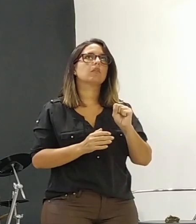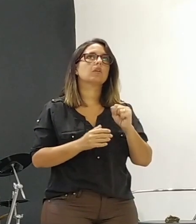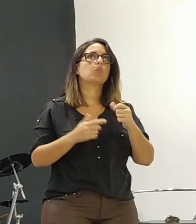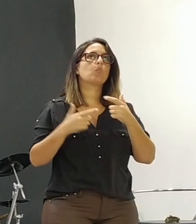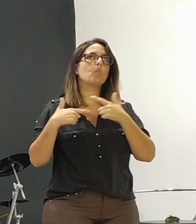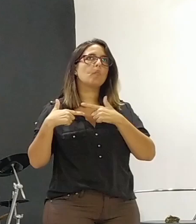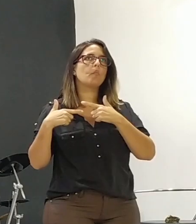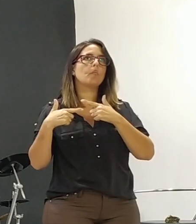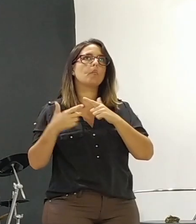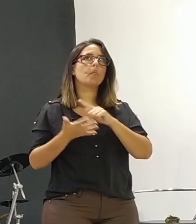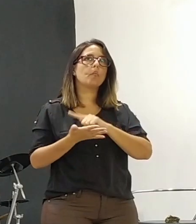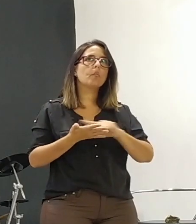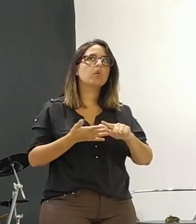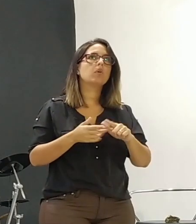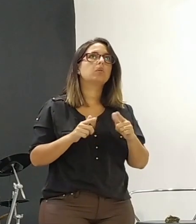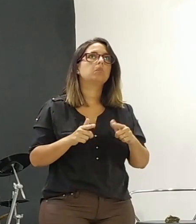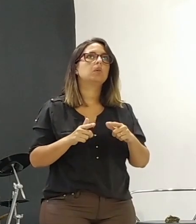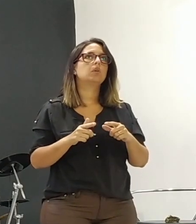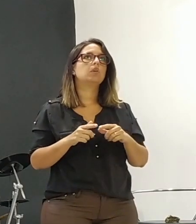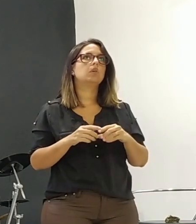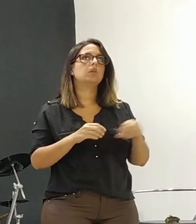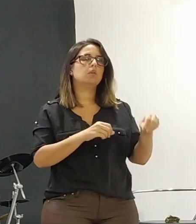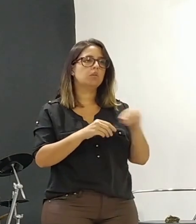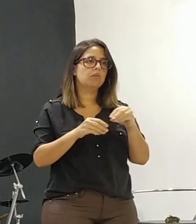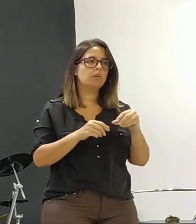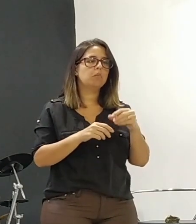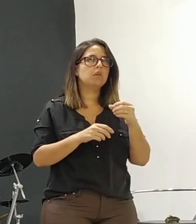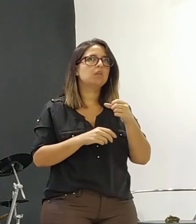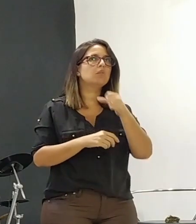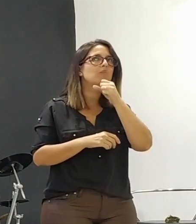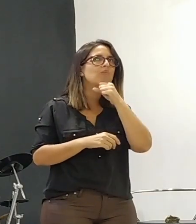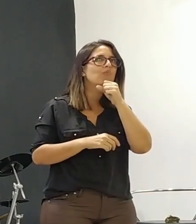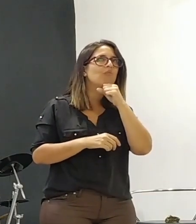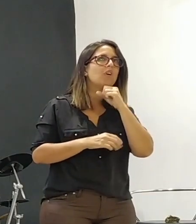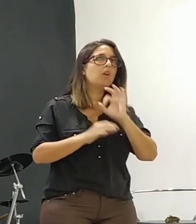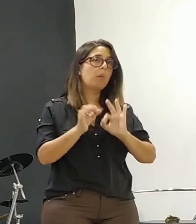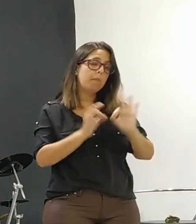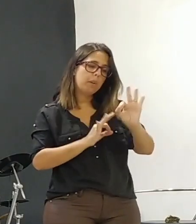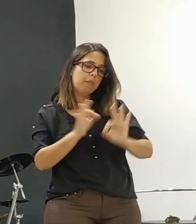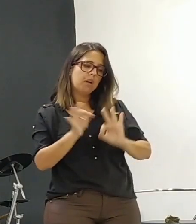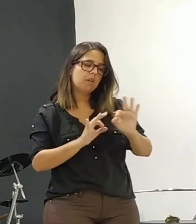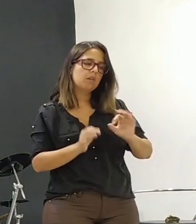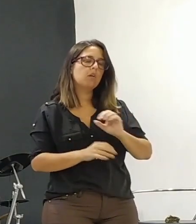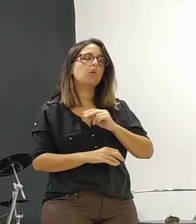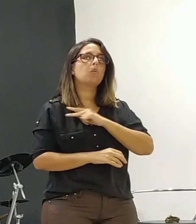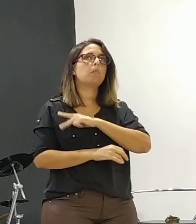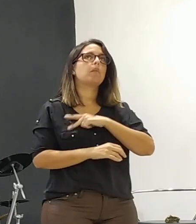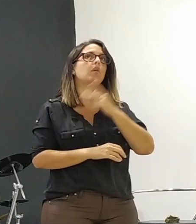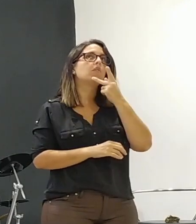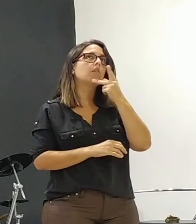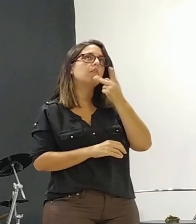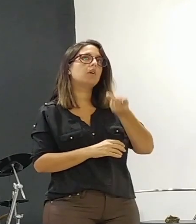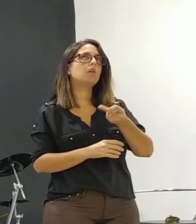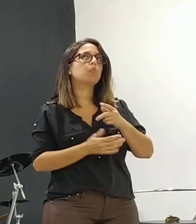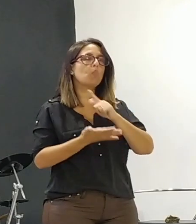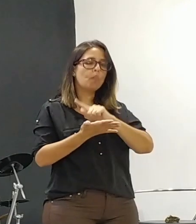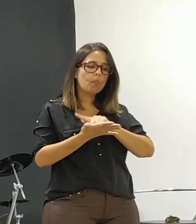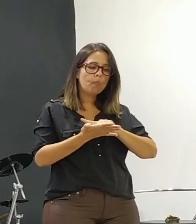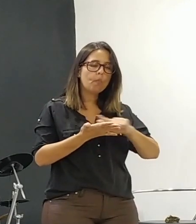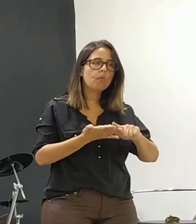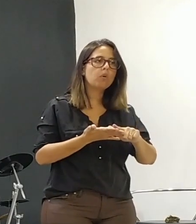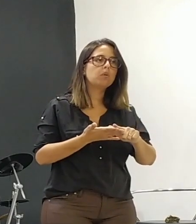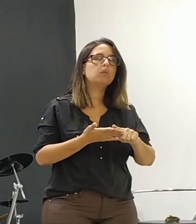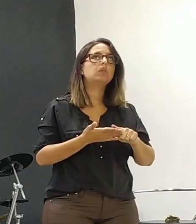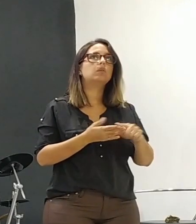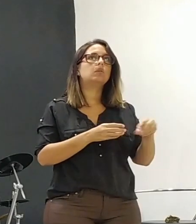Purificai-vos, pois, do fermento velho. Olha a preparação aí. Paulo vai falando dessa preparação. Purificai-vos,